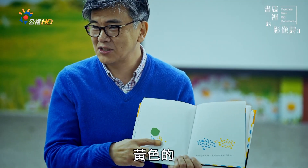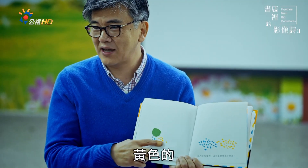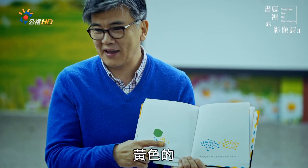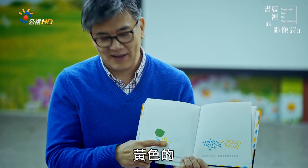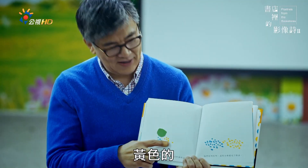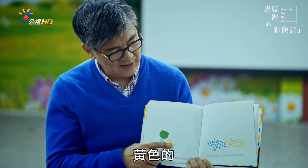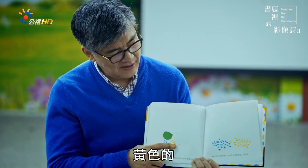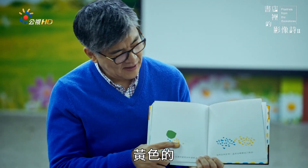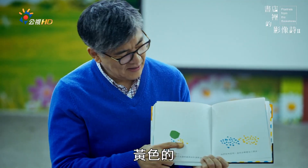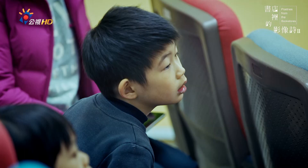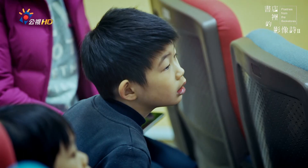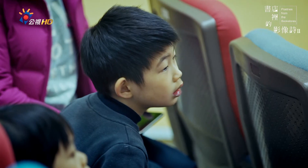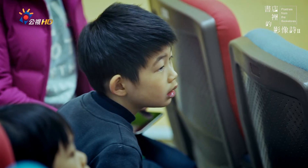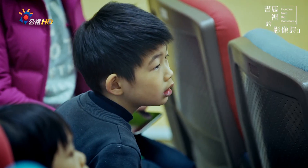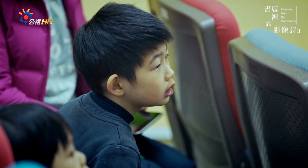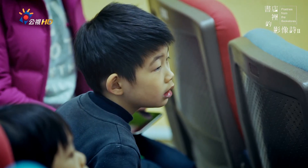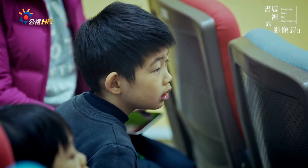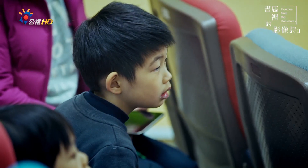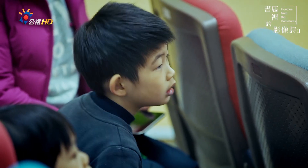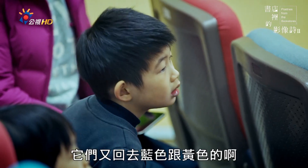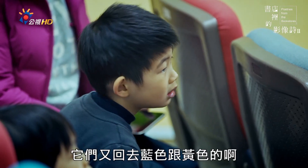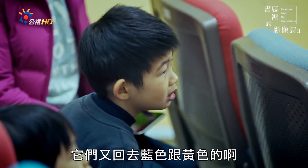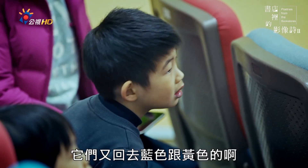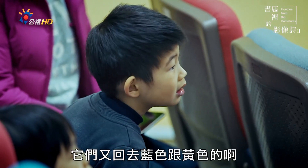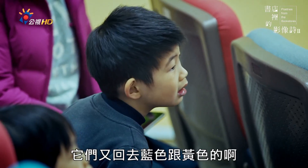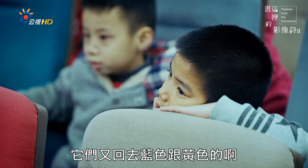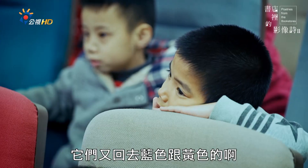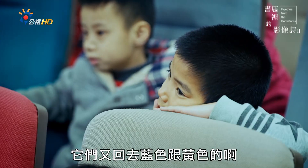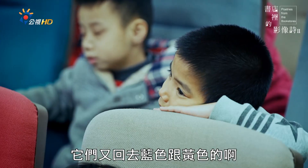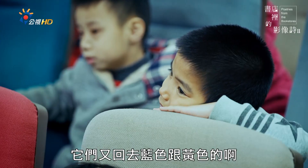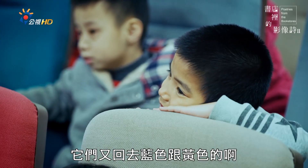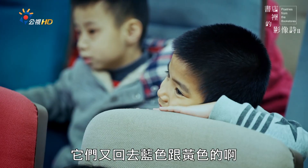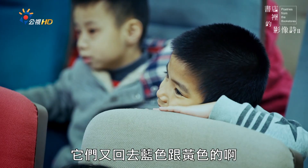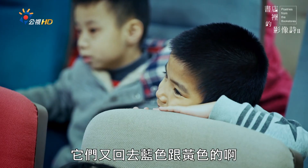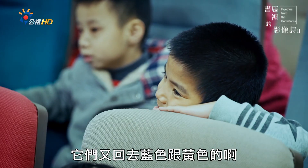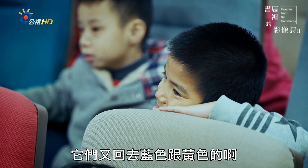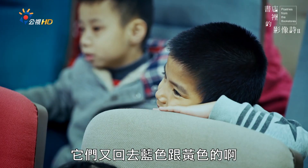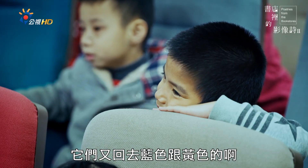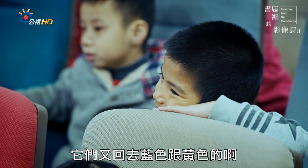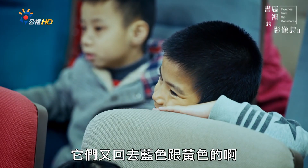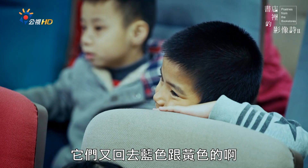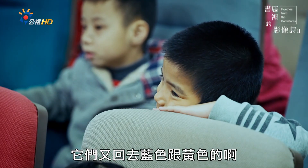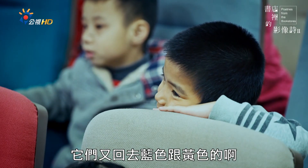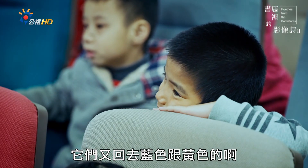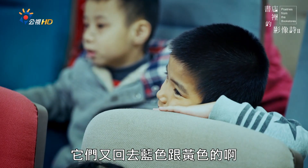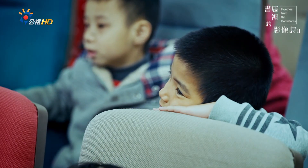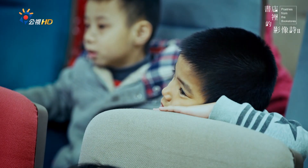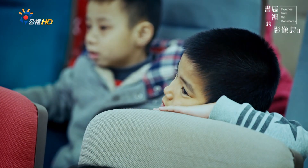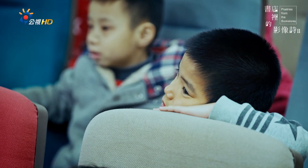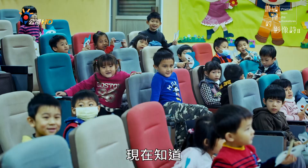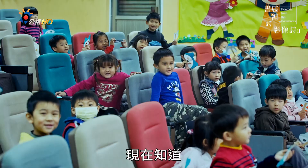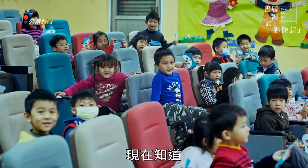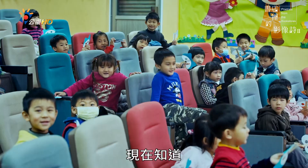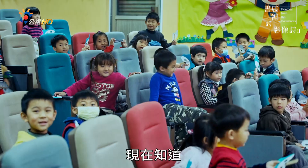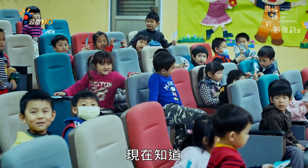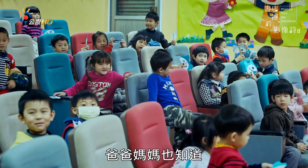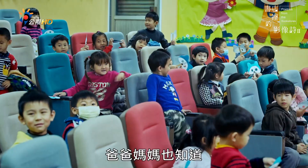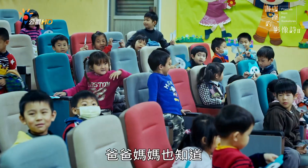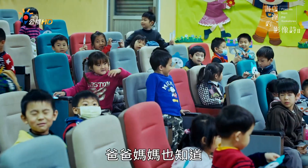个？啊，英国多登机，哪是个？不是个呀？哎，现在知道，爸爸妈妈也